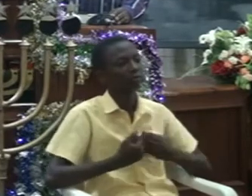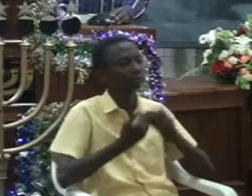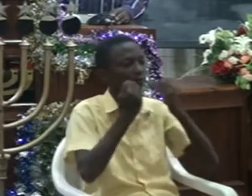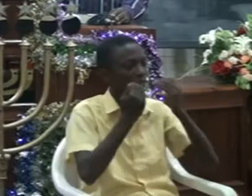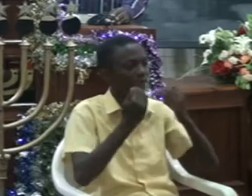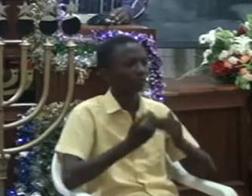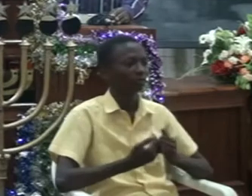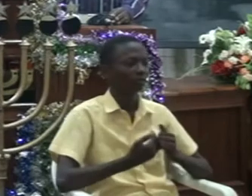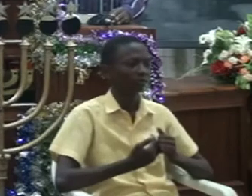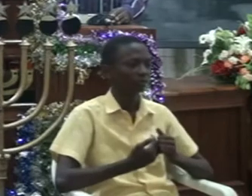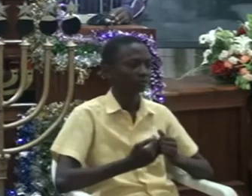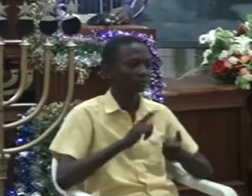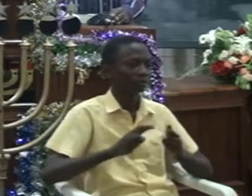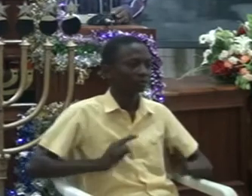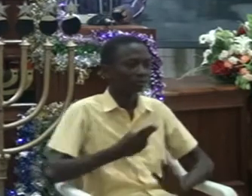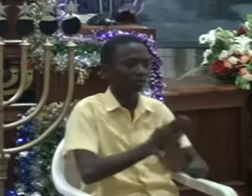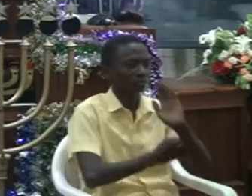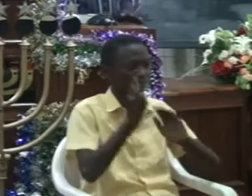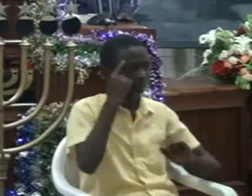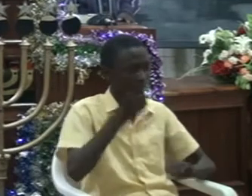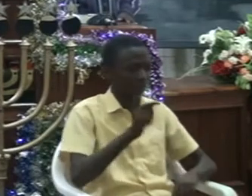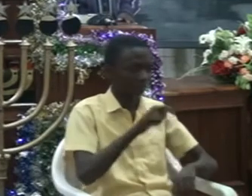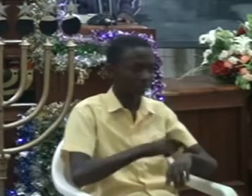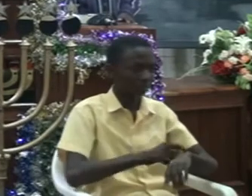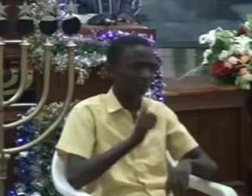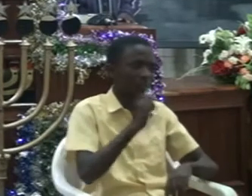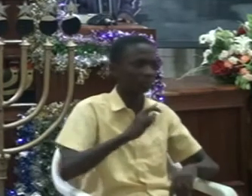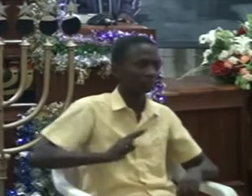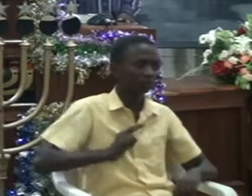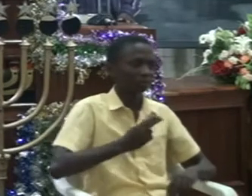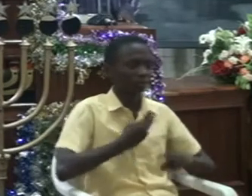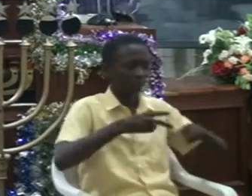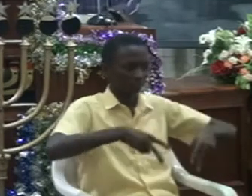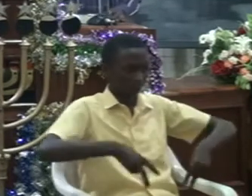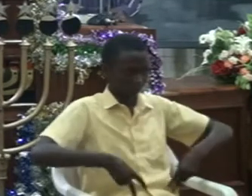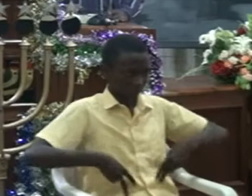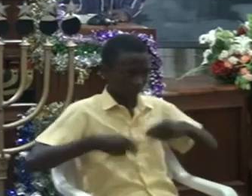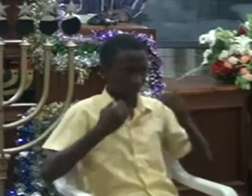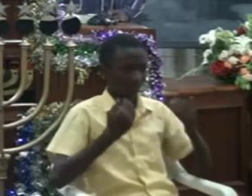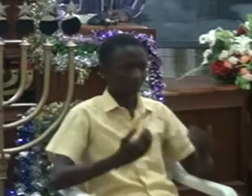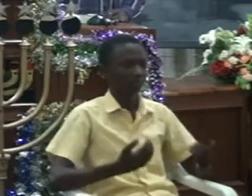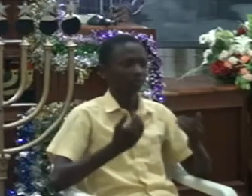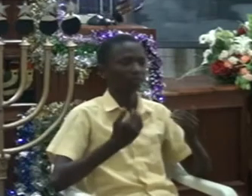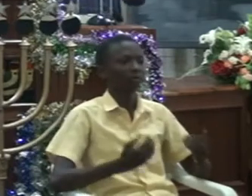pour ces temps dans lesquels nous vivons actuellement.